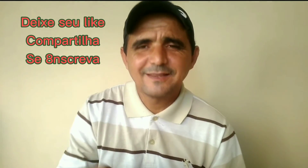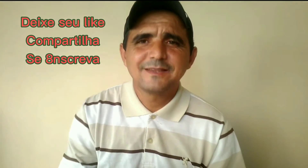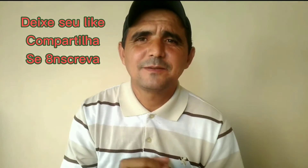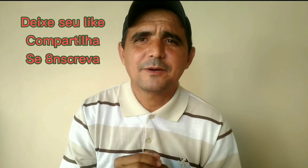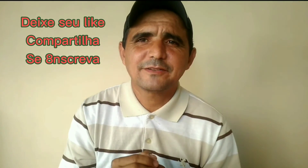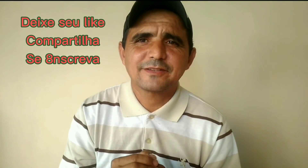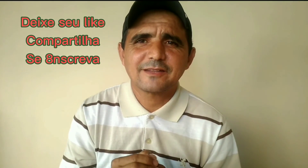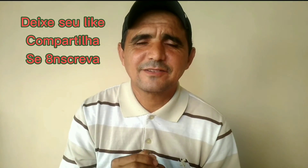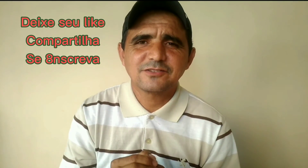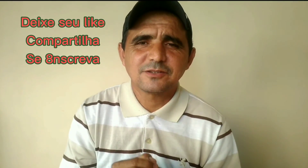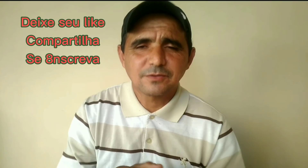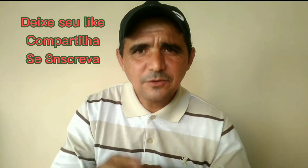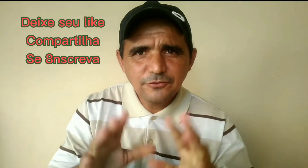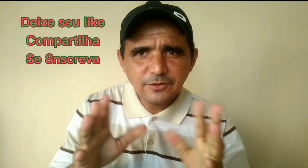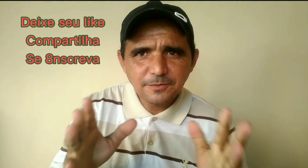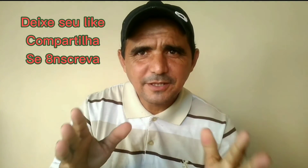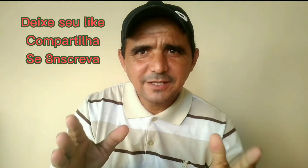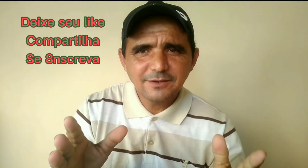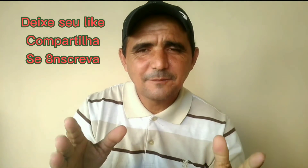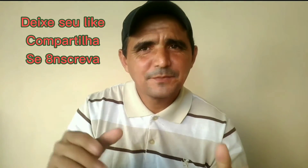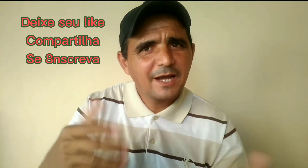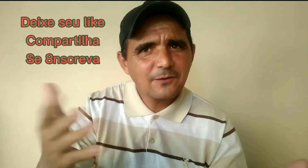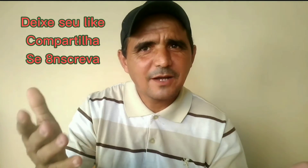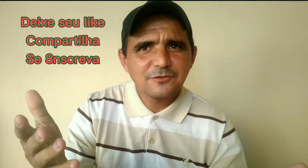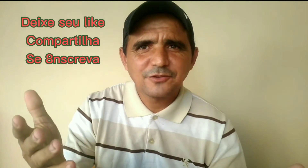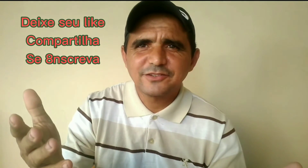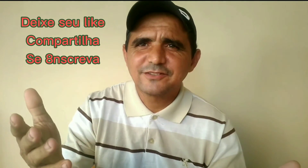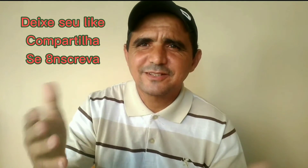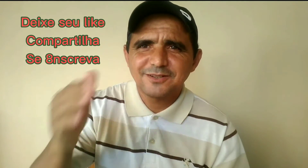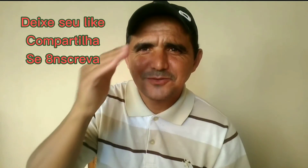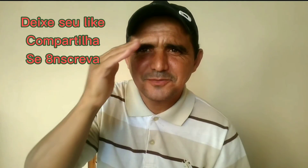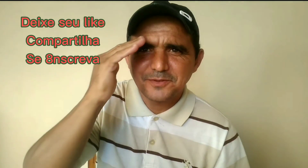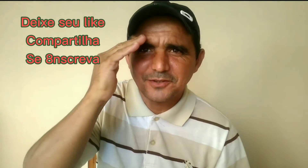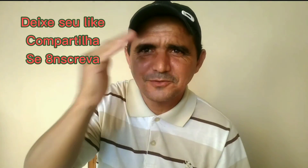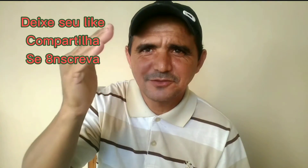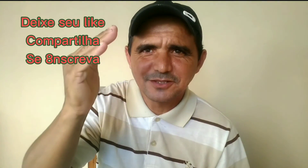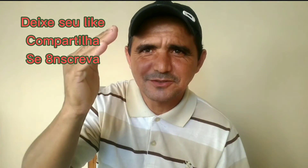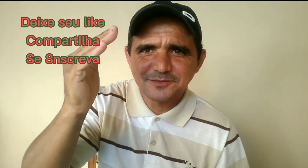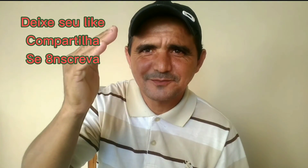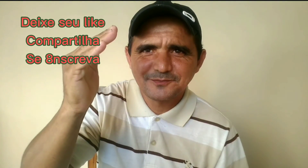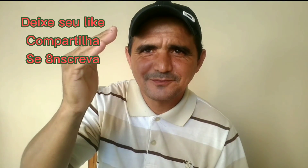lá, pode estar assistindo. Então eu fico por aqui, ó, aguardo vocês então no próximo vídeo.